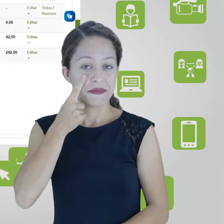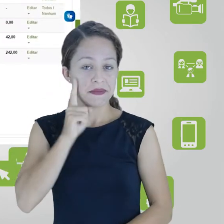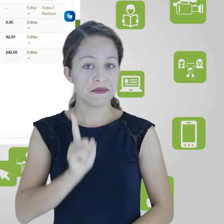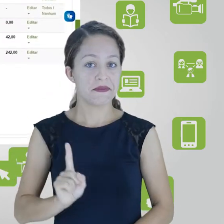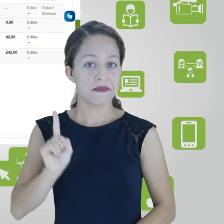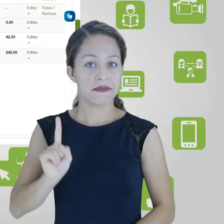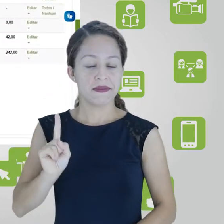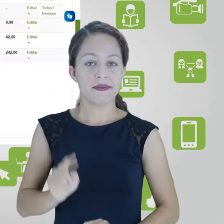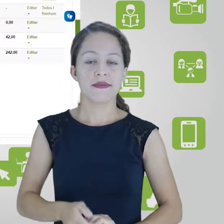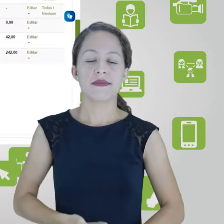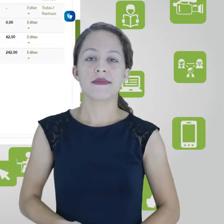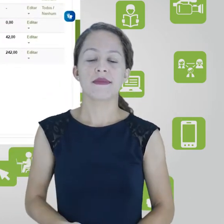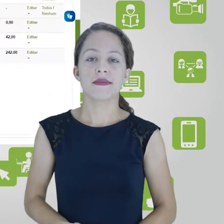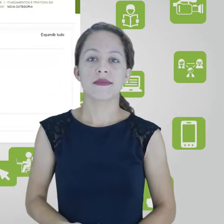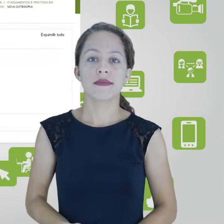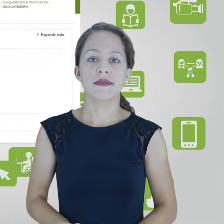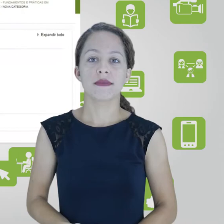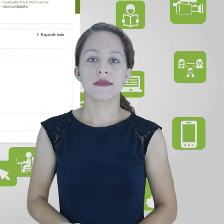Adicionar.